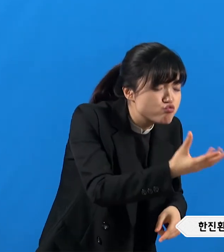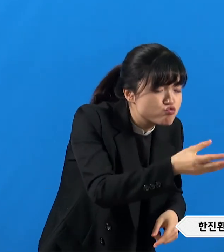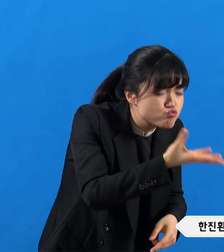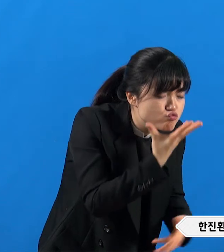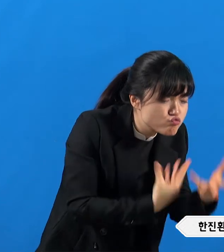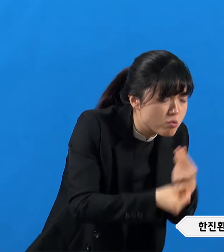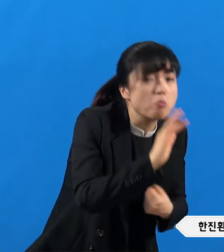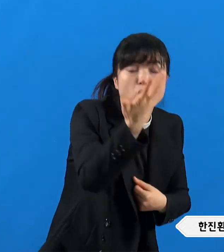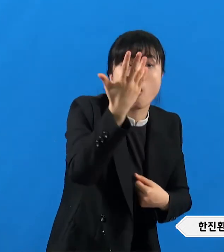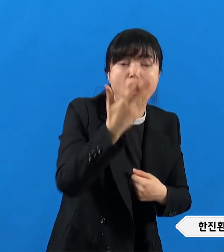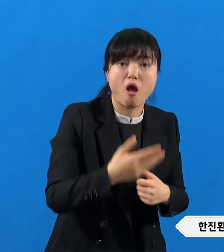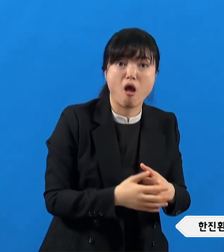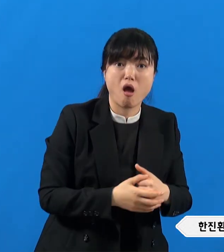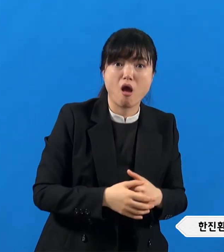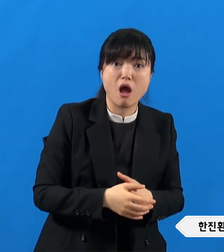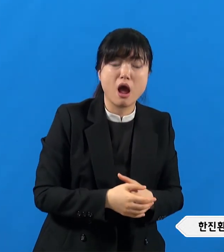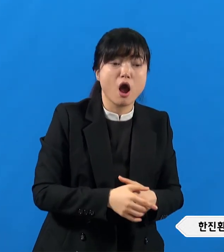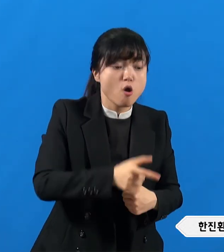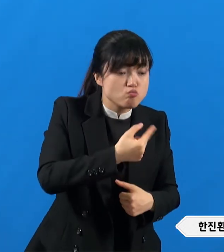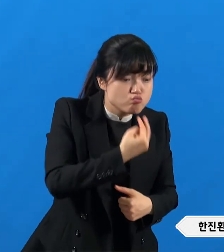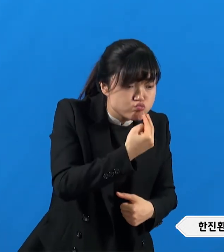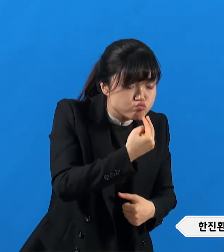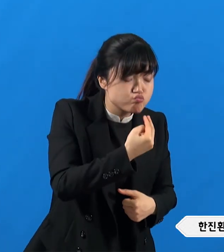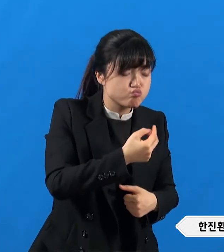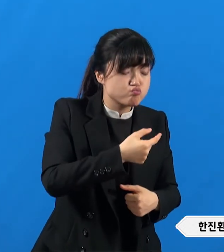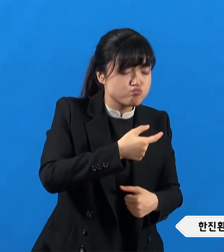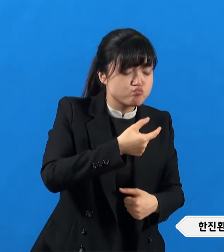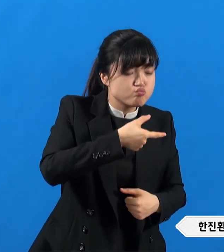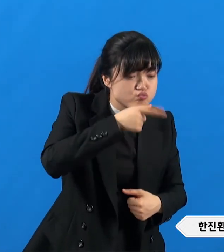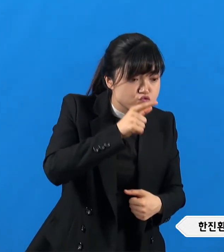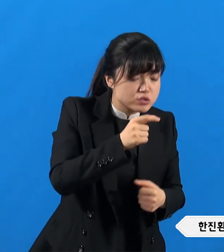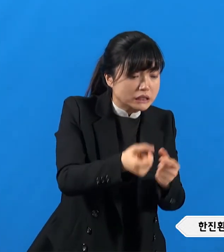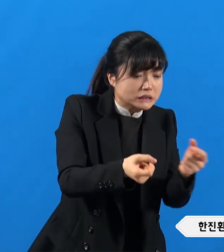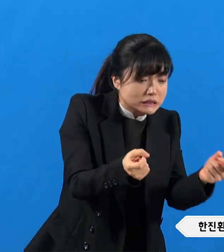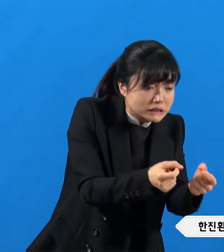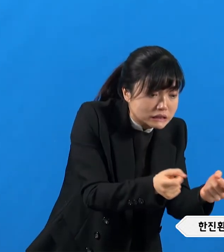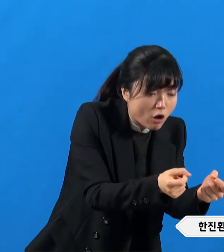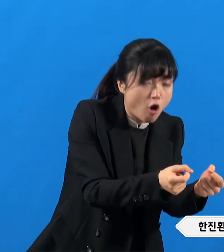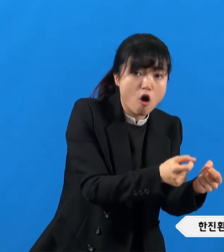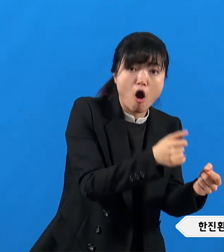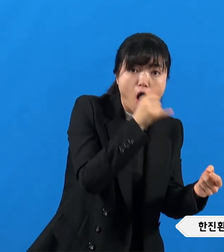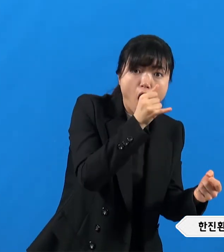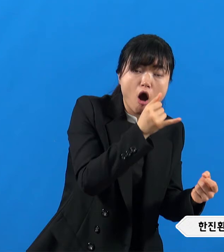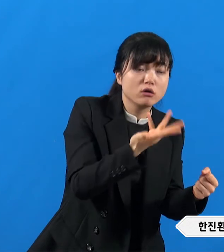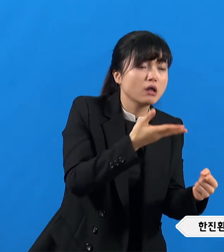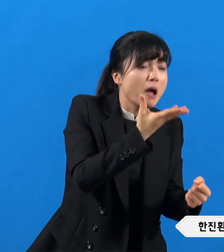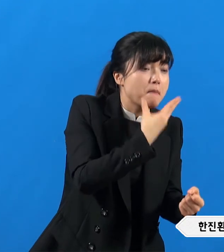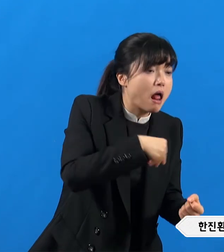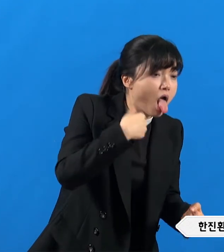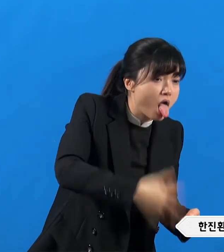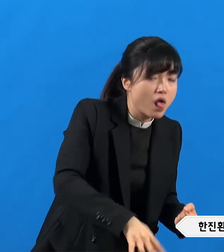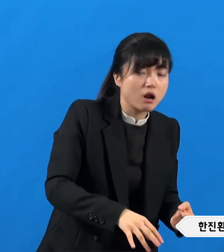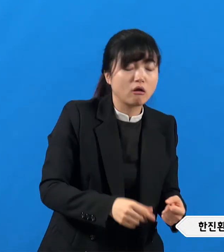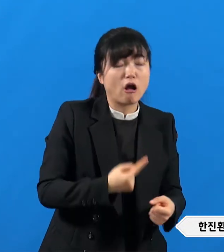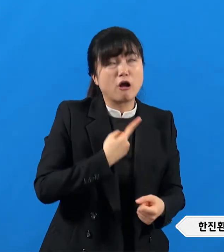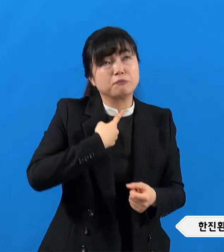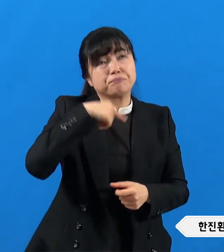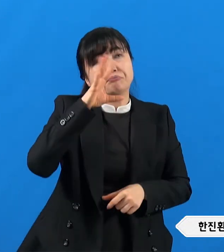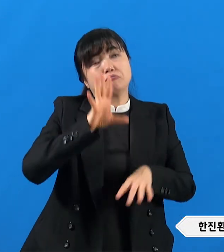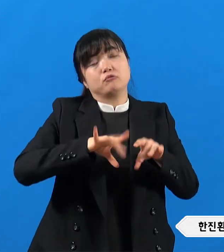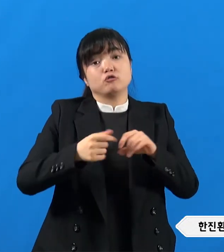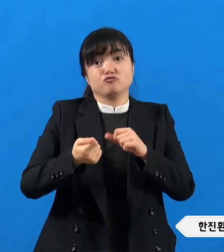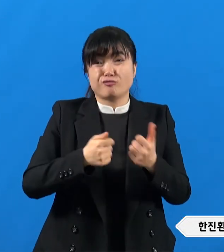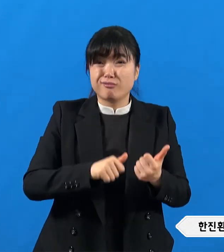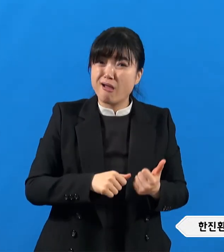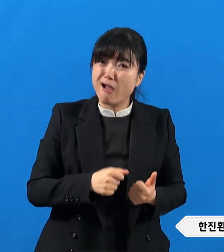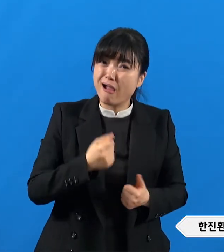풍부한 생수의 원천 한가운데 떠 있으면서도 그 물을 마시지를 못하고 갈증으로 죽어갔다. 그 얼마나 기가